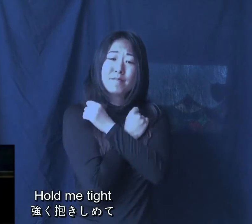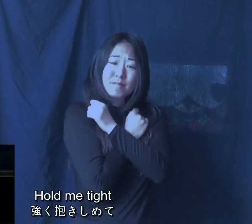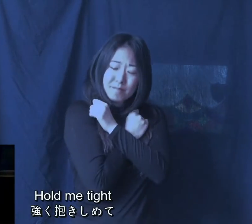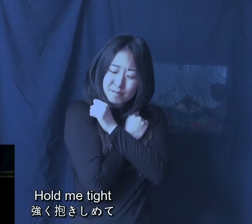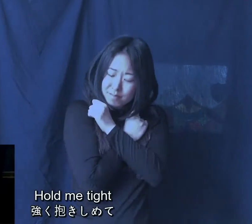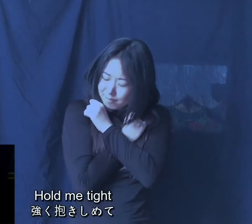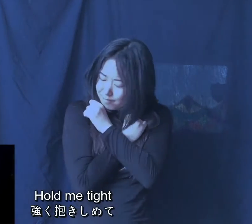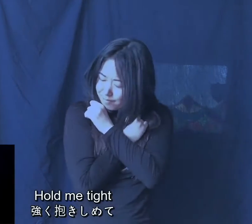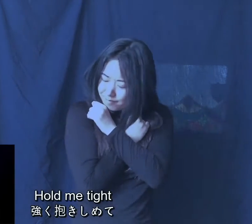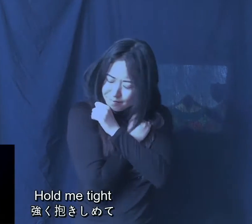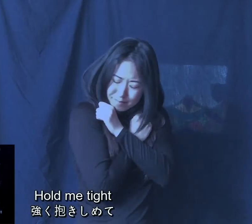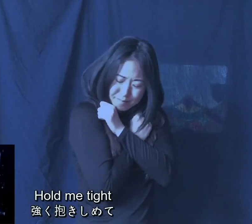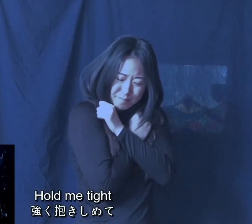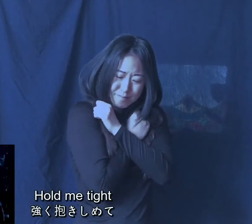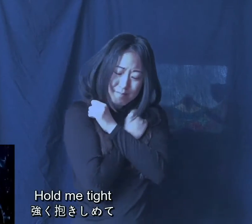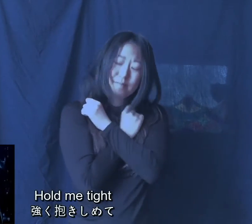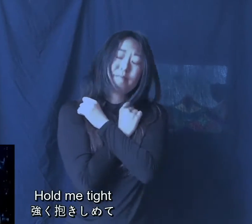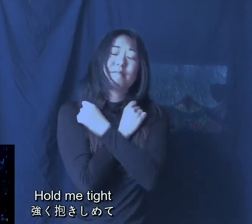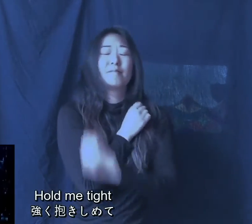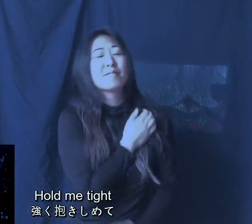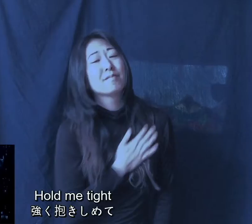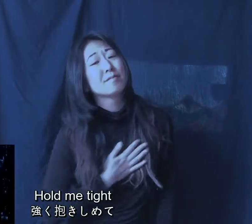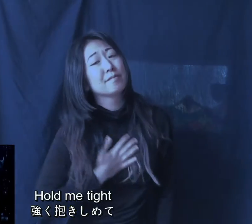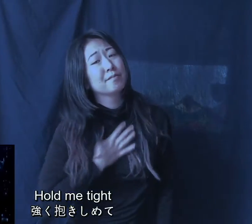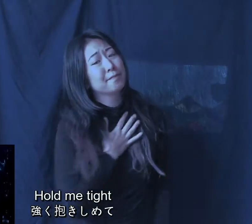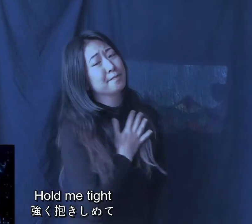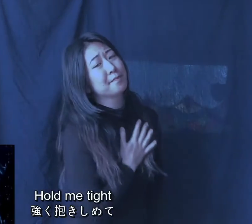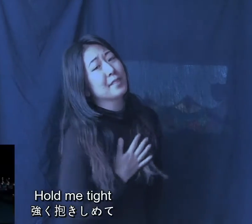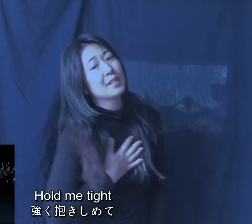強く抱きしめて